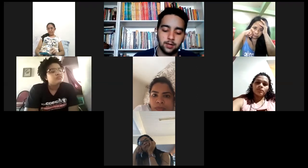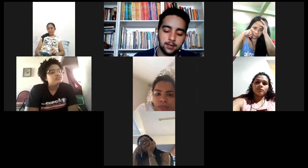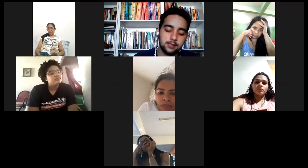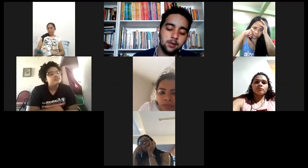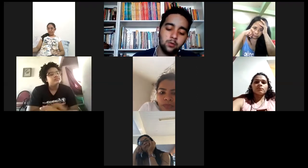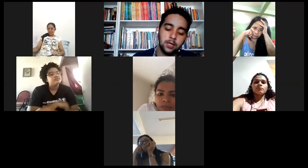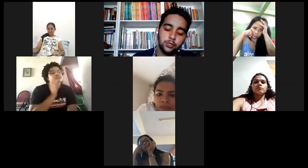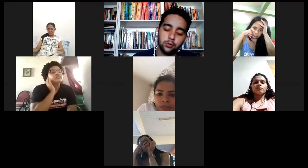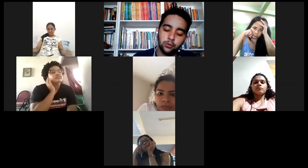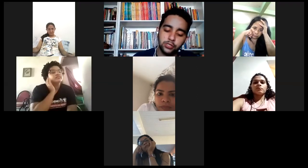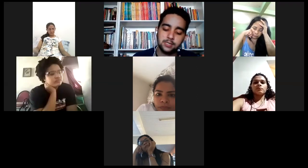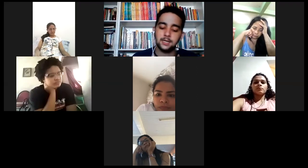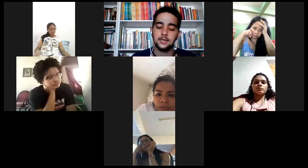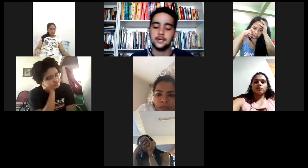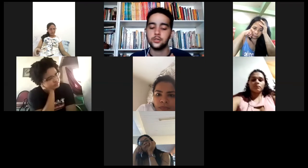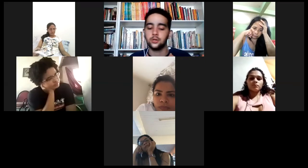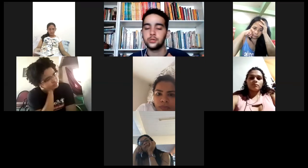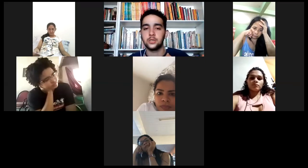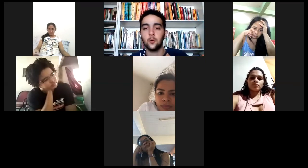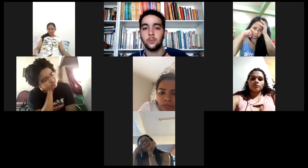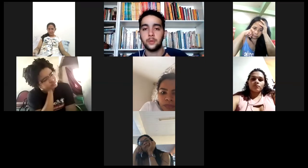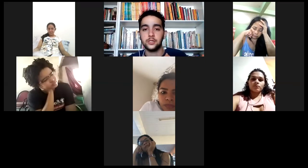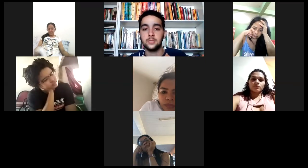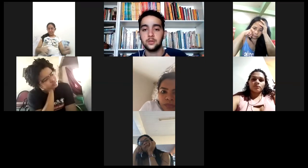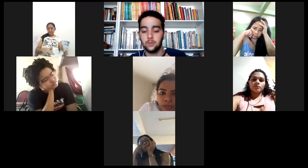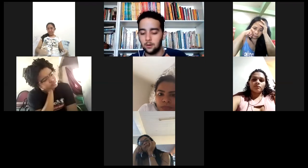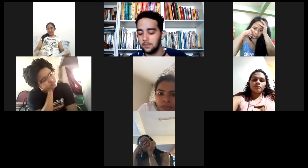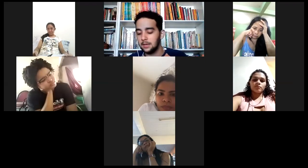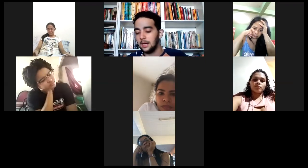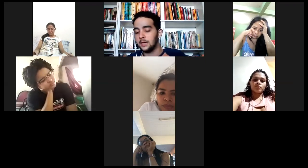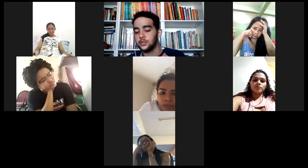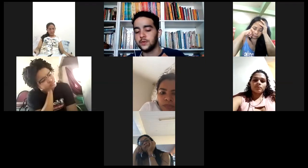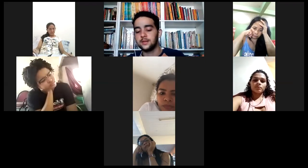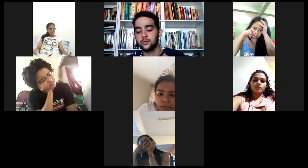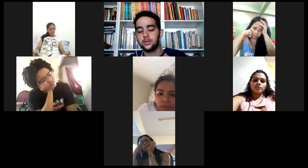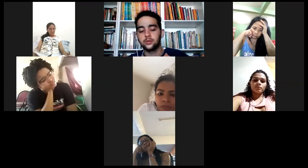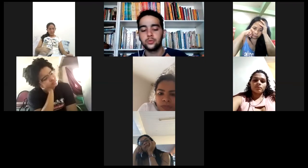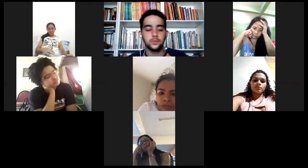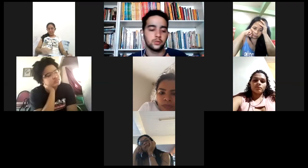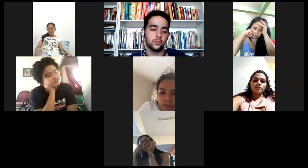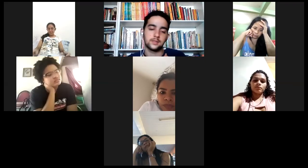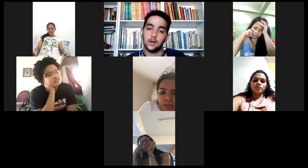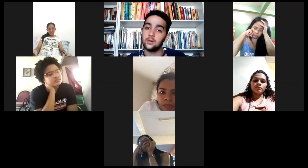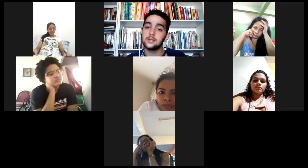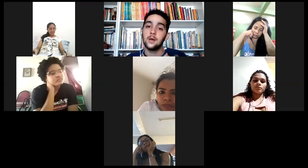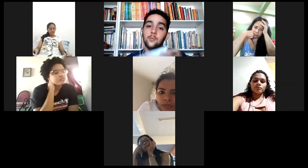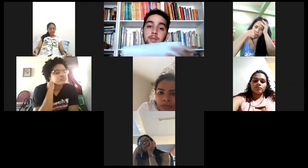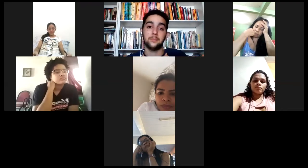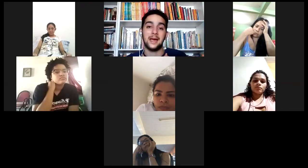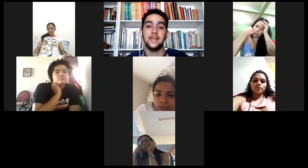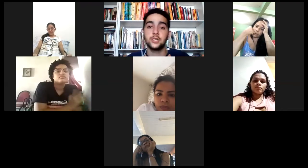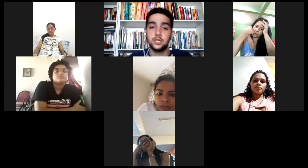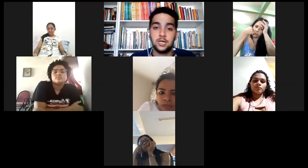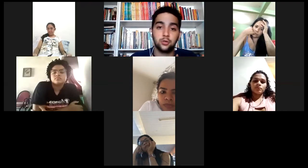de soletração, datilologia escrita e datilologia como prática manual. A gente fez nas outras últimas duas aulas